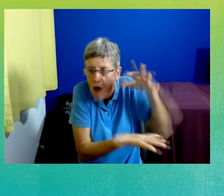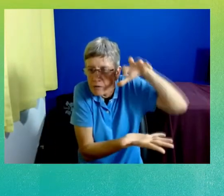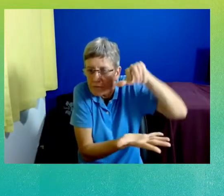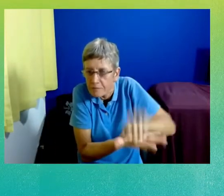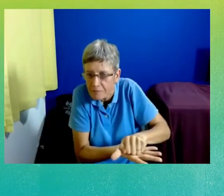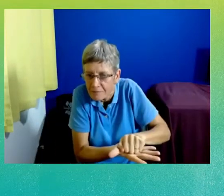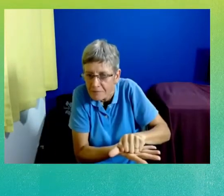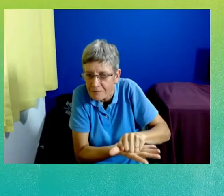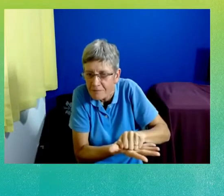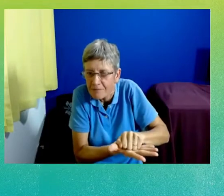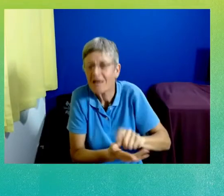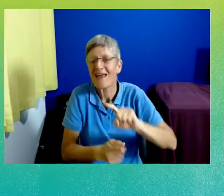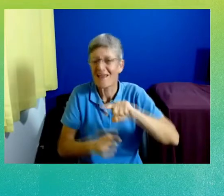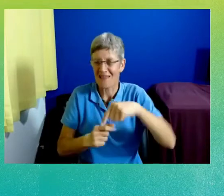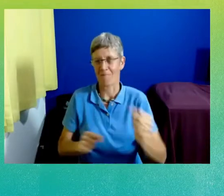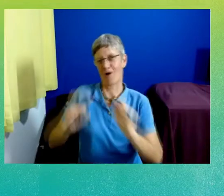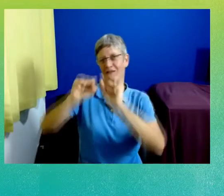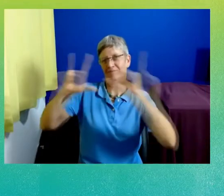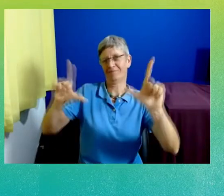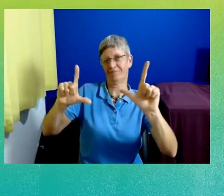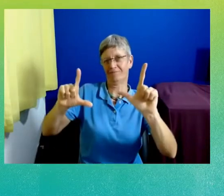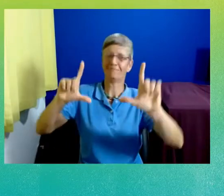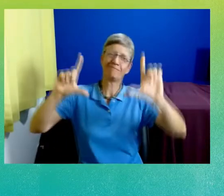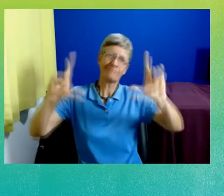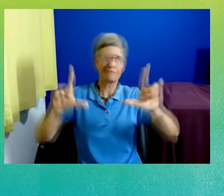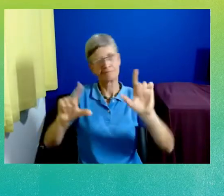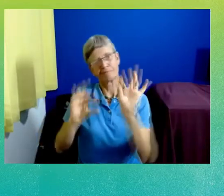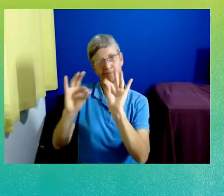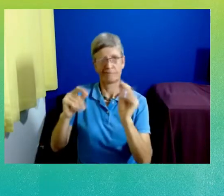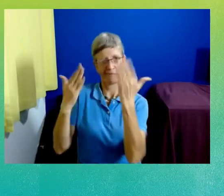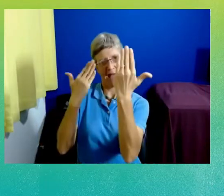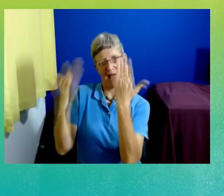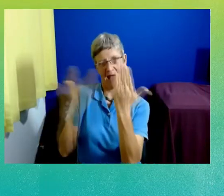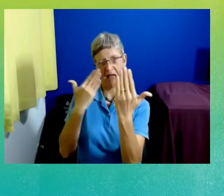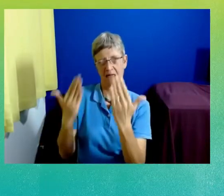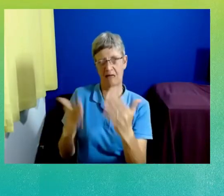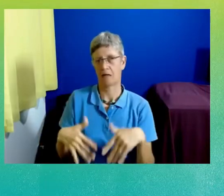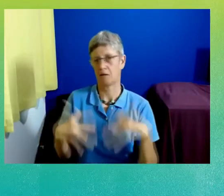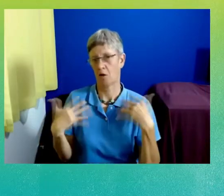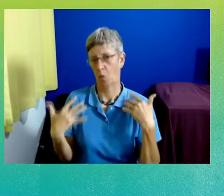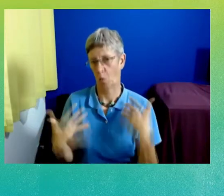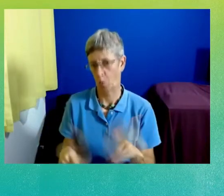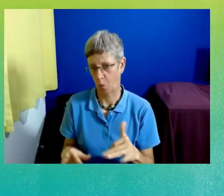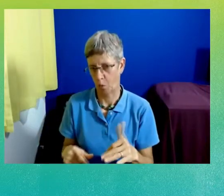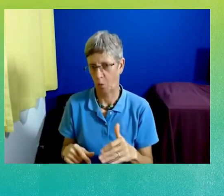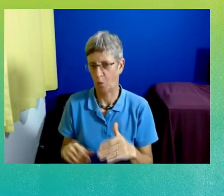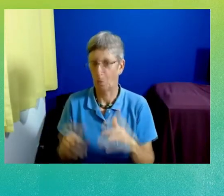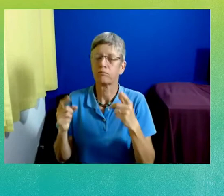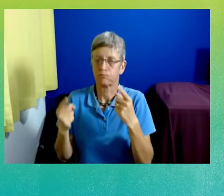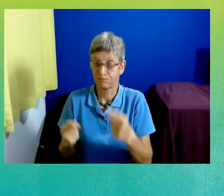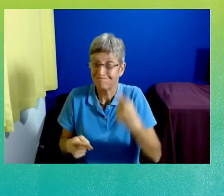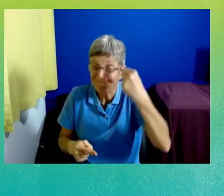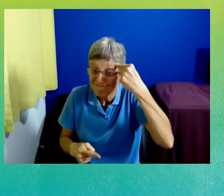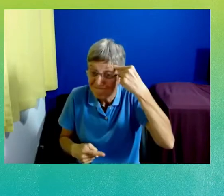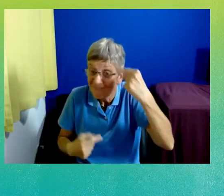Os filmes que são gravados, depois a pessoa pode